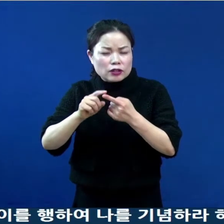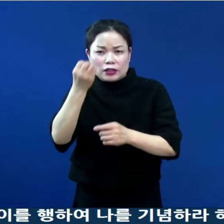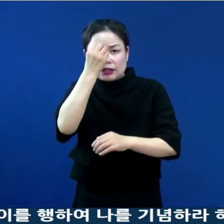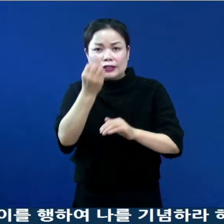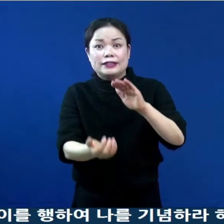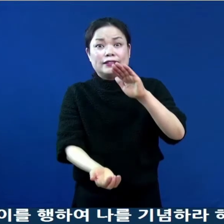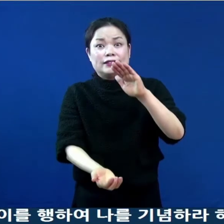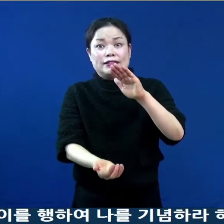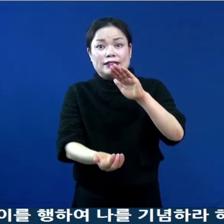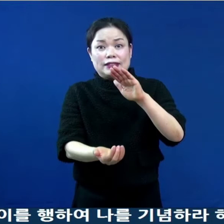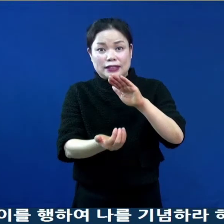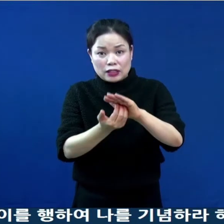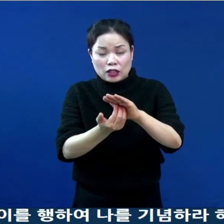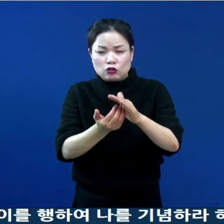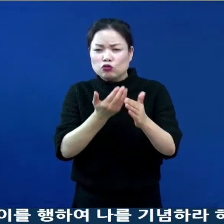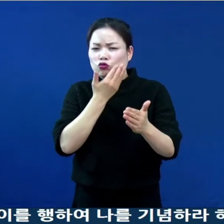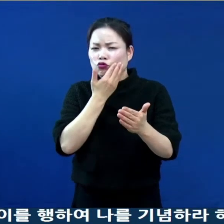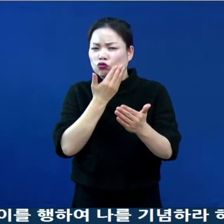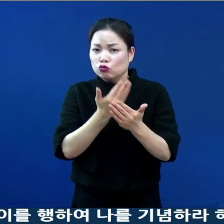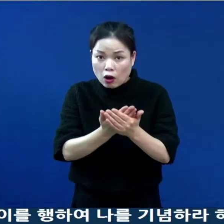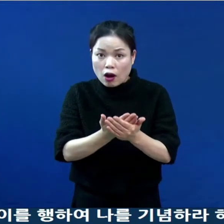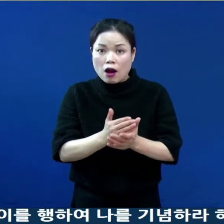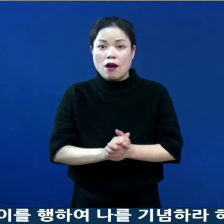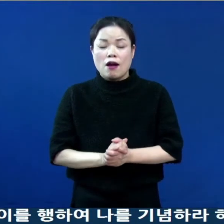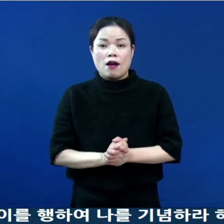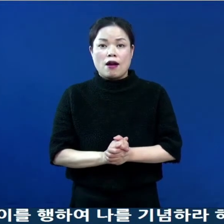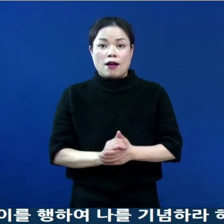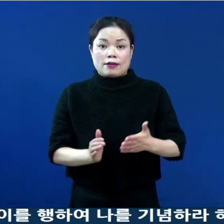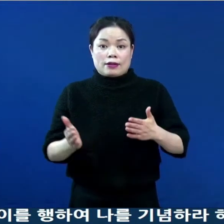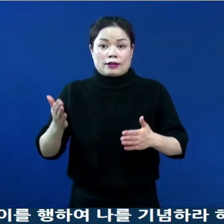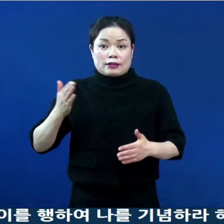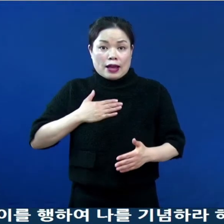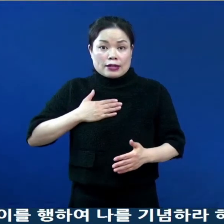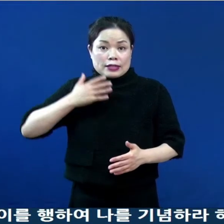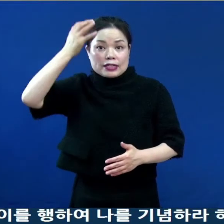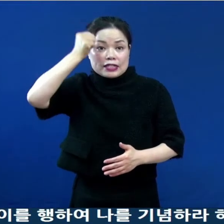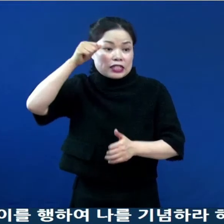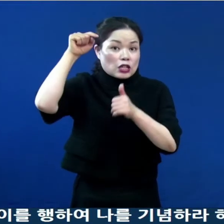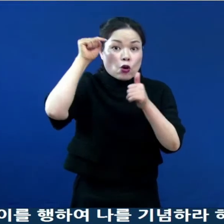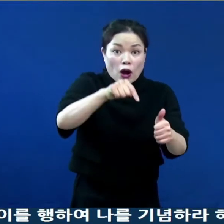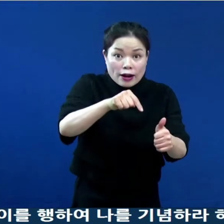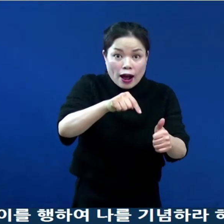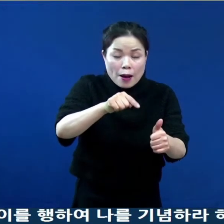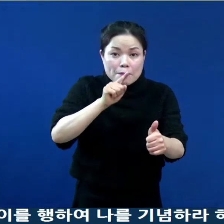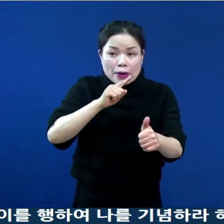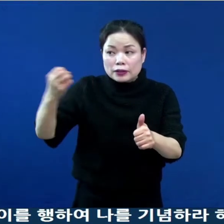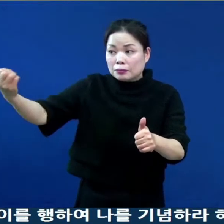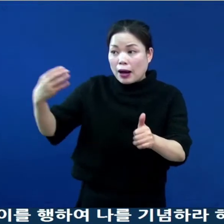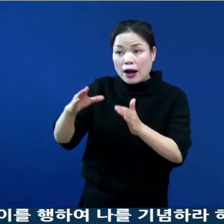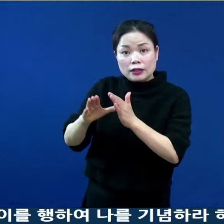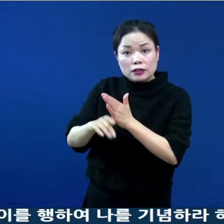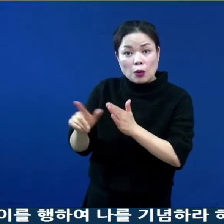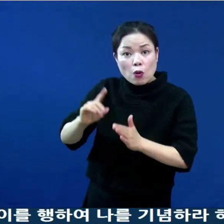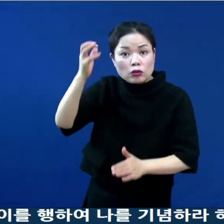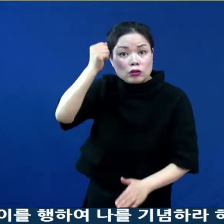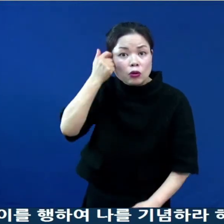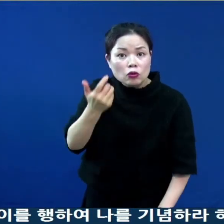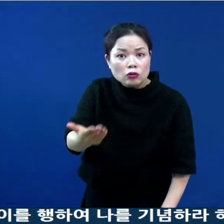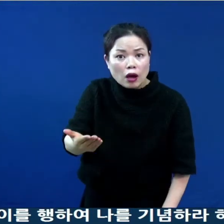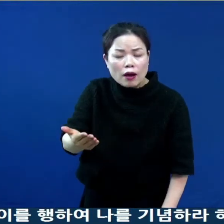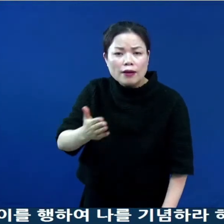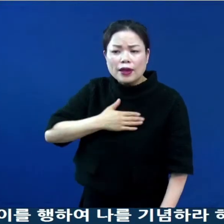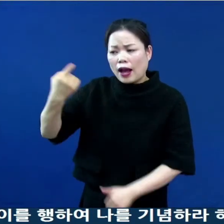최고의 중요한 자리입니다. 나를 기억하라 하고 말씀하실 때 나의 무엇을 기억하라?